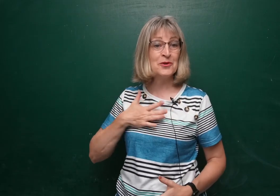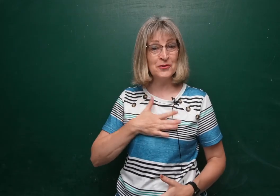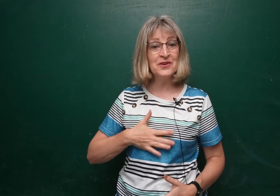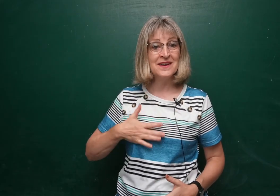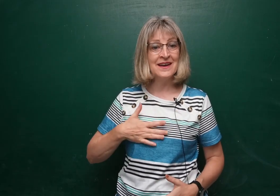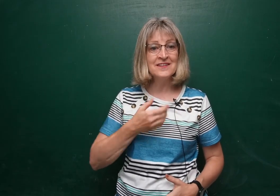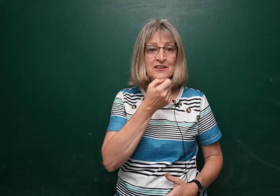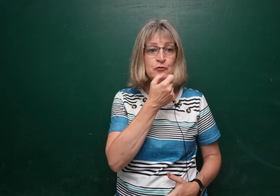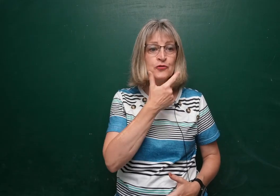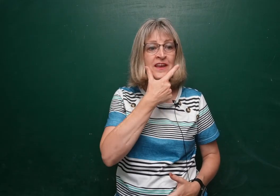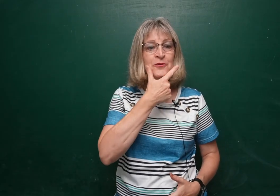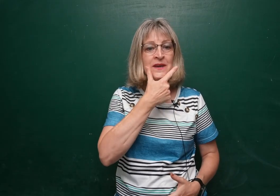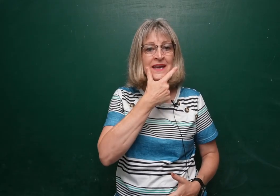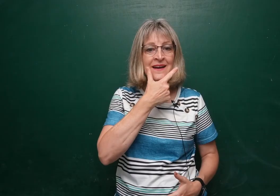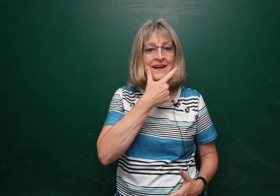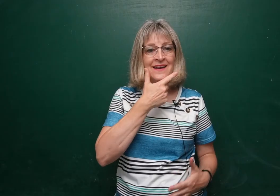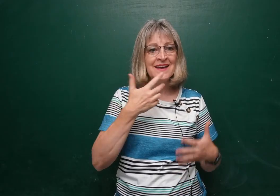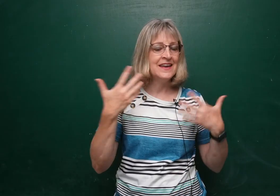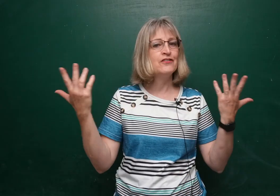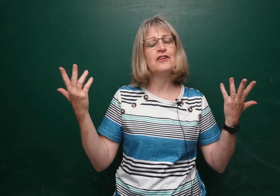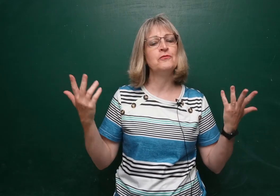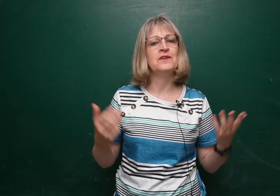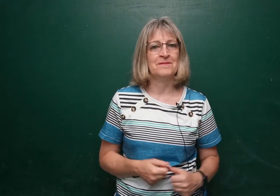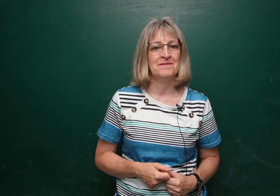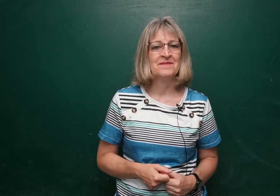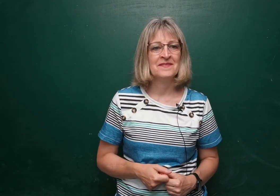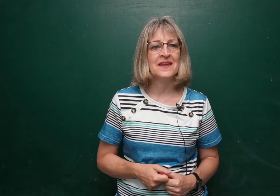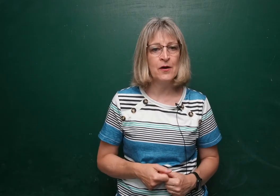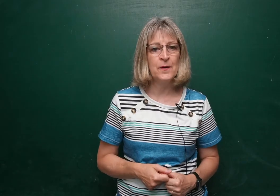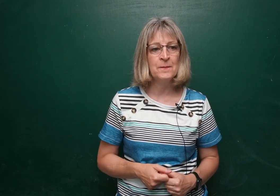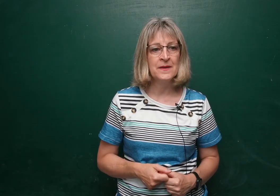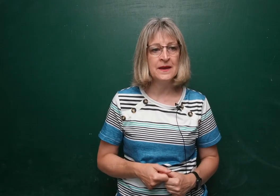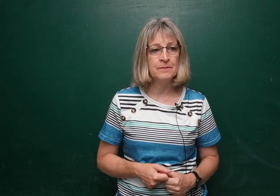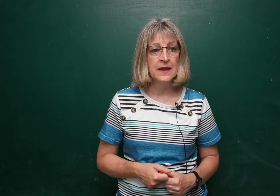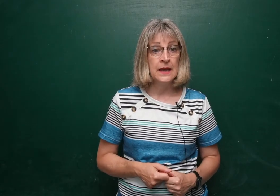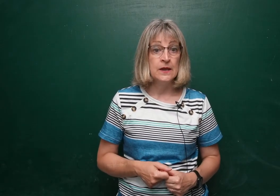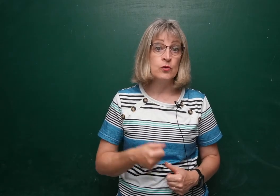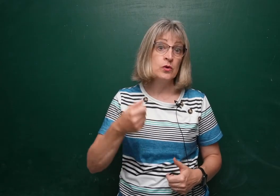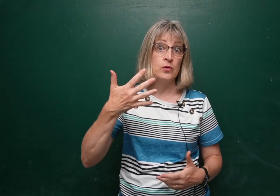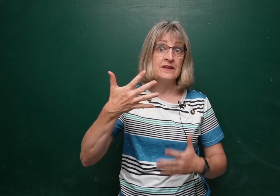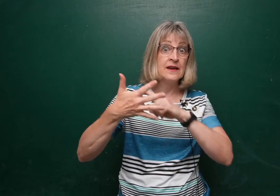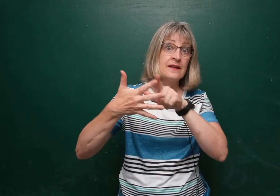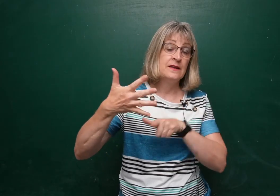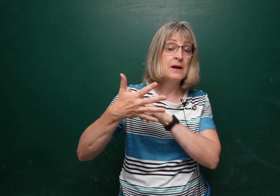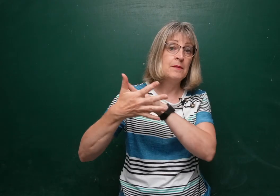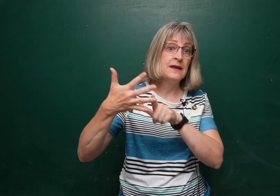contente, hein. J'ai eu juste à sourire et ça a suffi. D'accord, hein? Donc les 5 derniers paramètres, ils